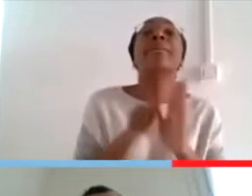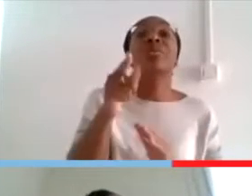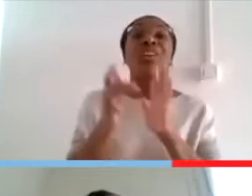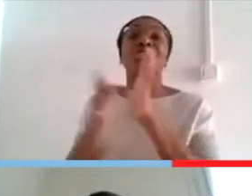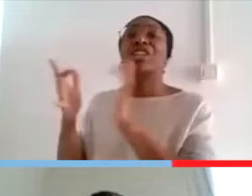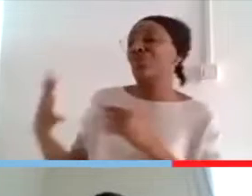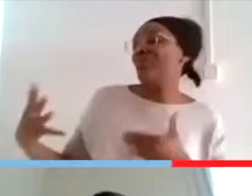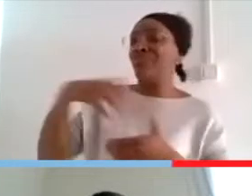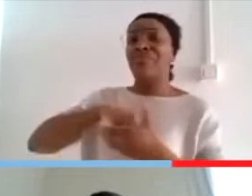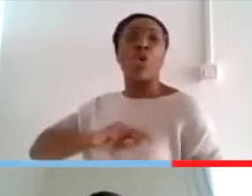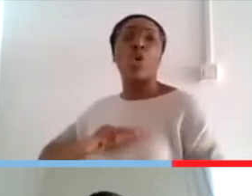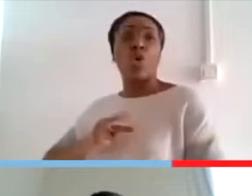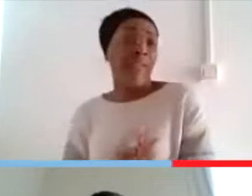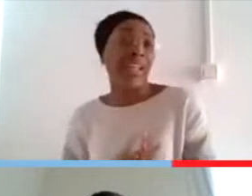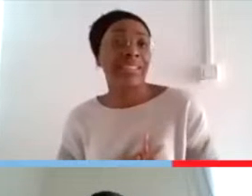l'amener à la perfection.